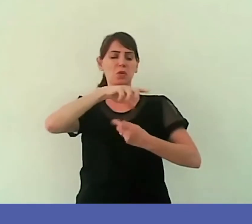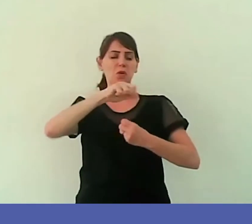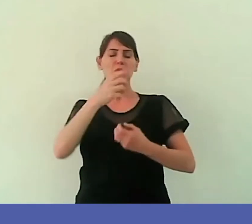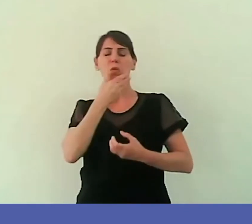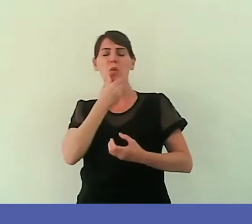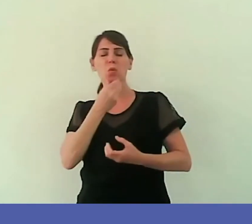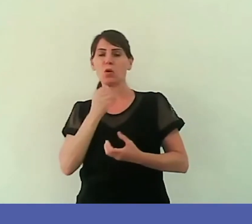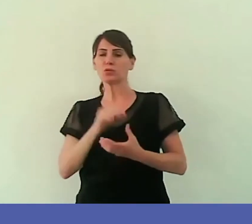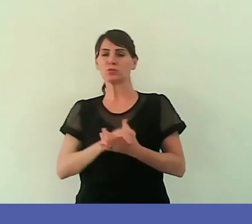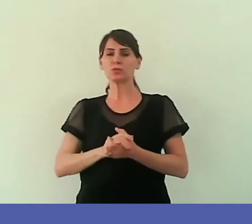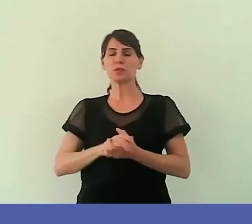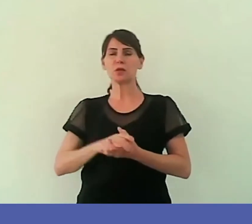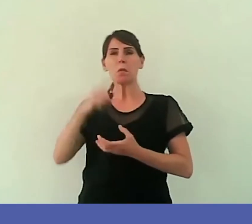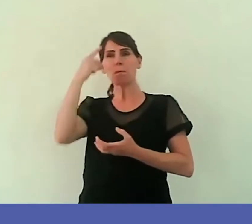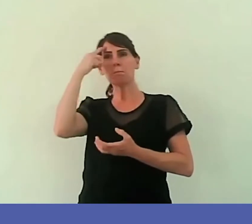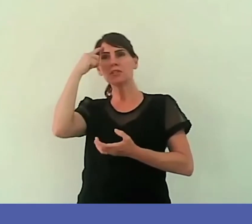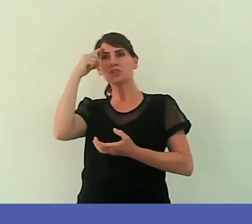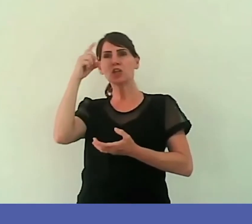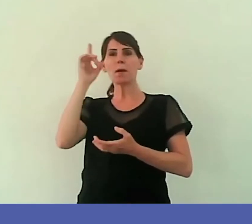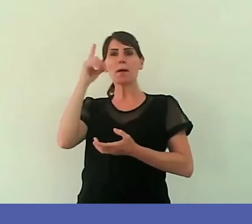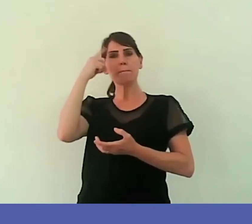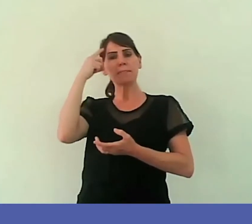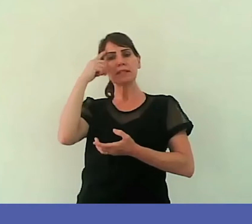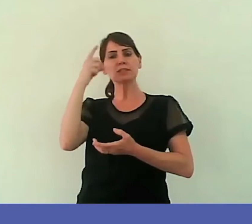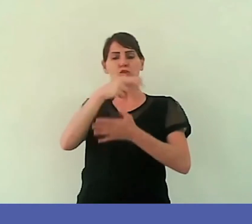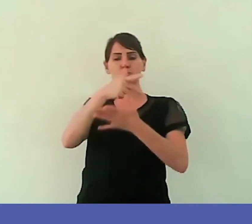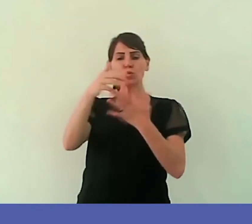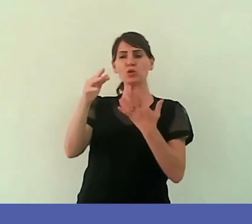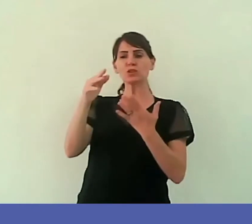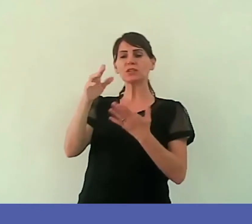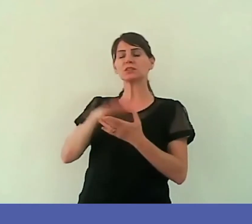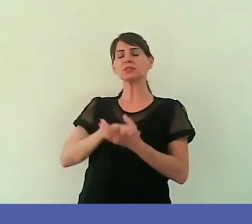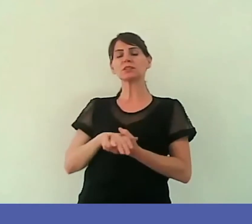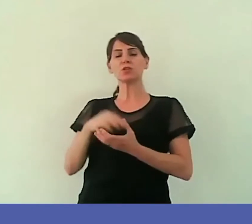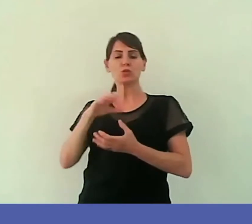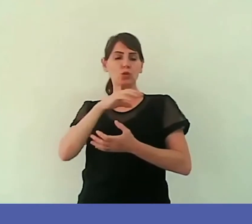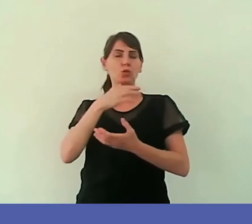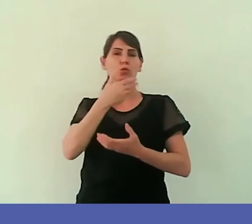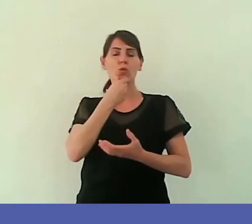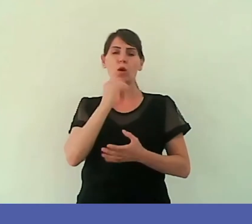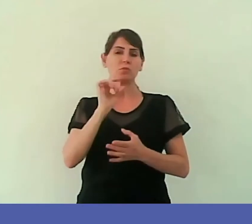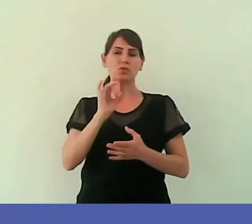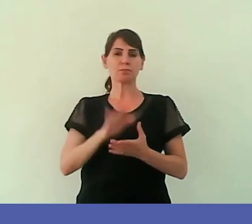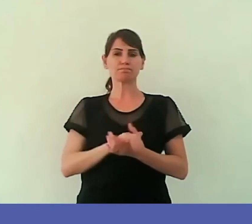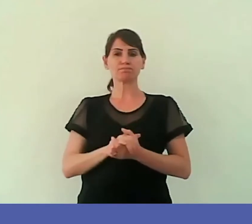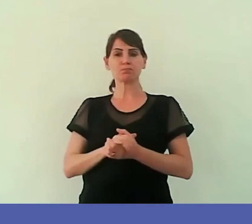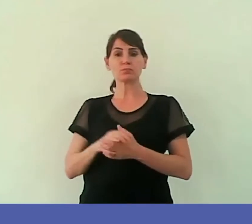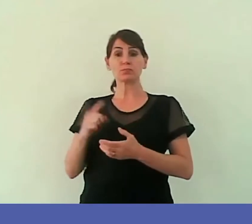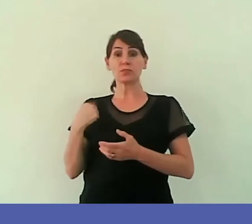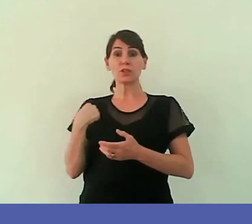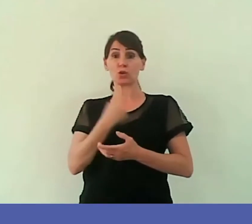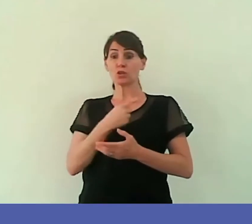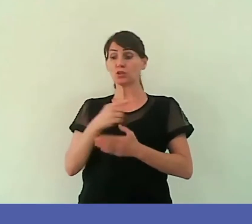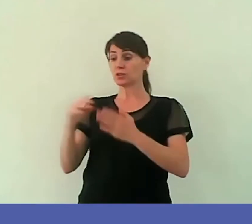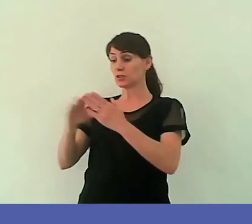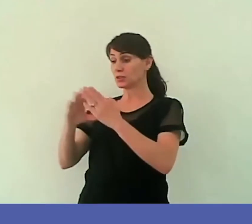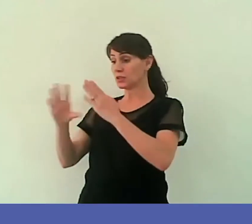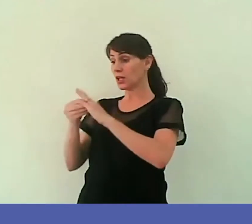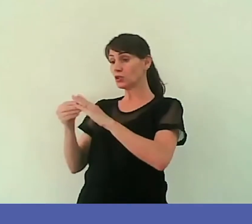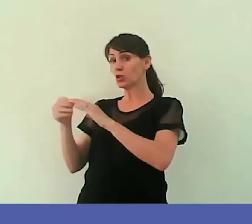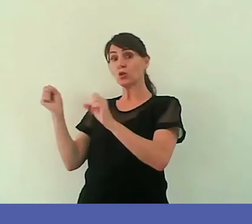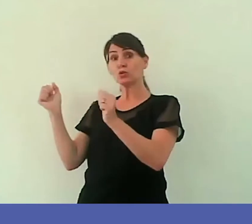de Deus. Então estamos, graças a Deus, na igreja estamos passando pela lavagem de água